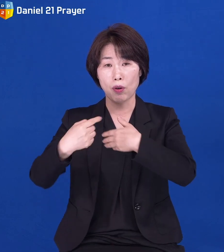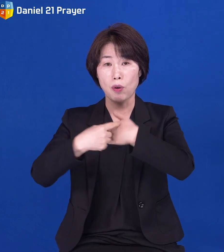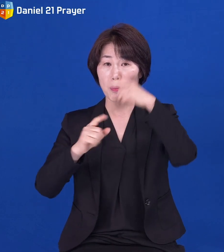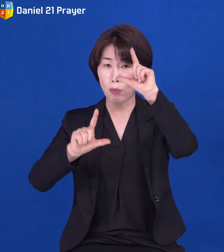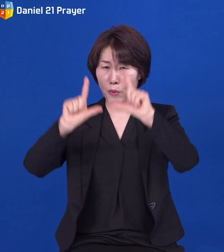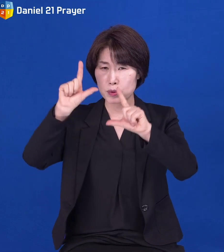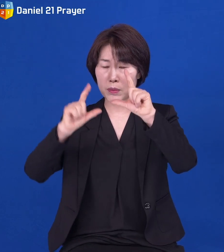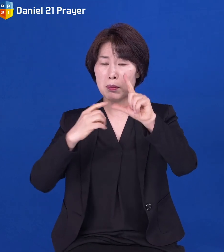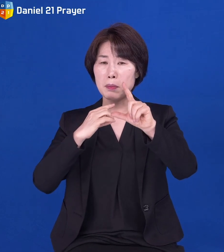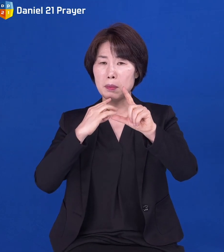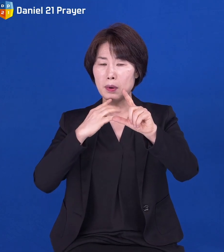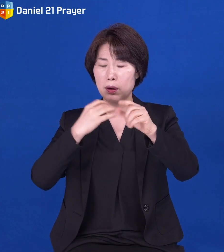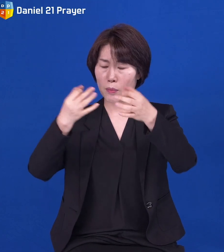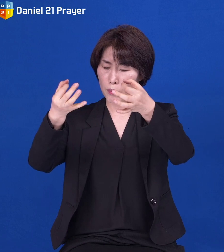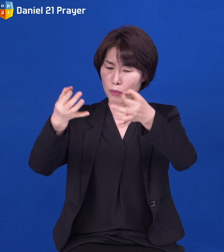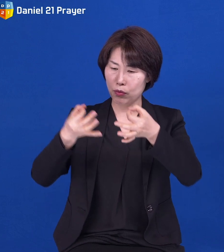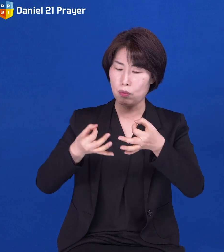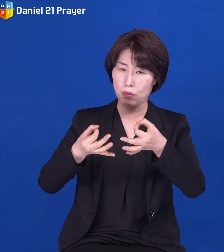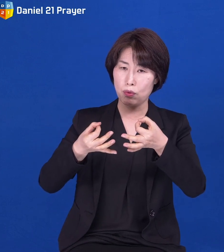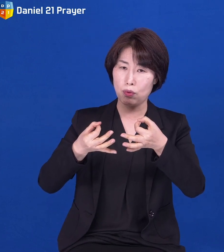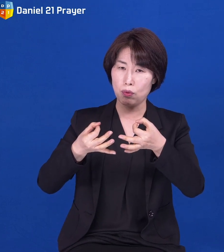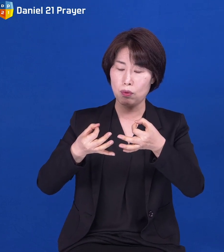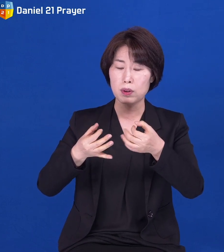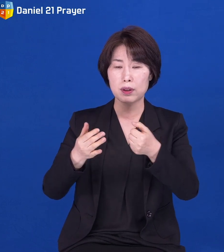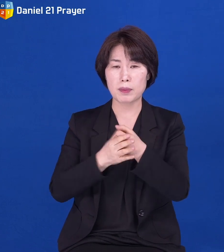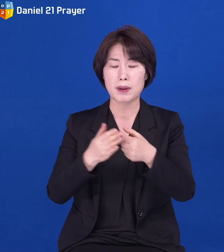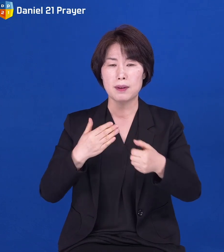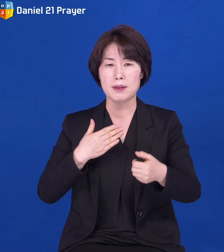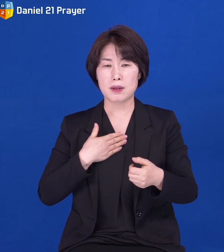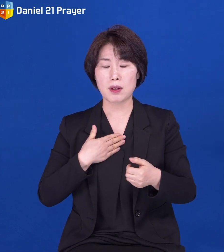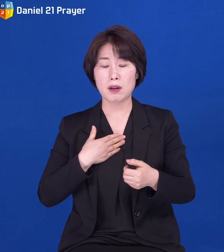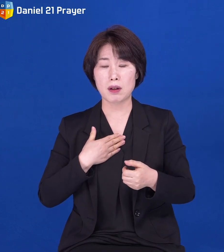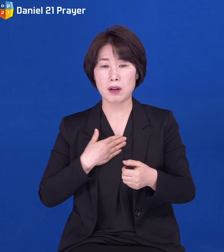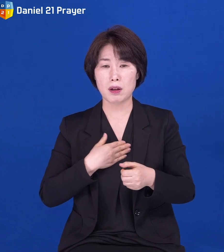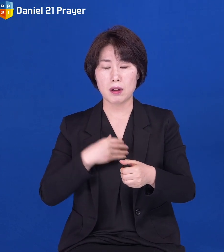것 같아서 너무 그걸 깨고 싶었어요. 그래서